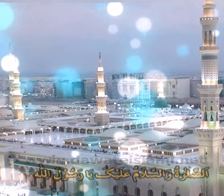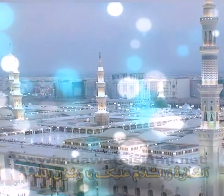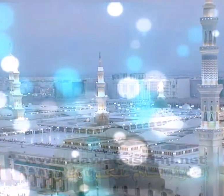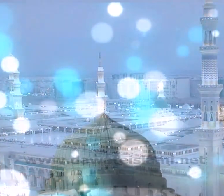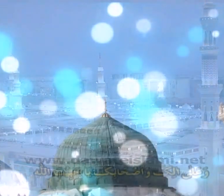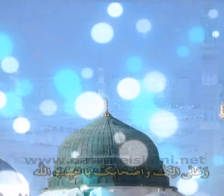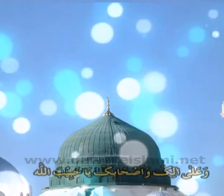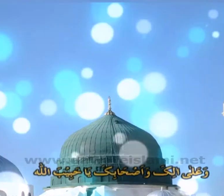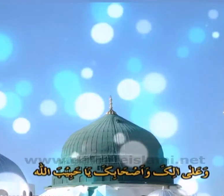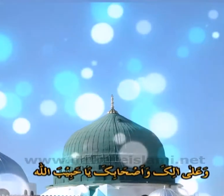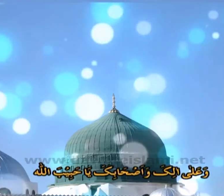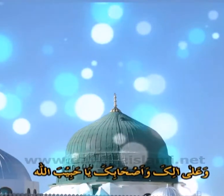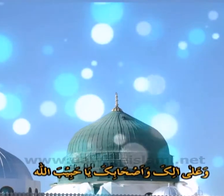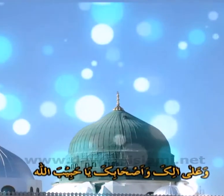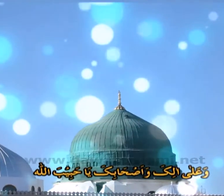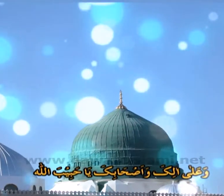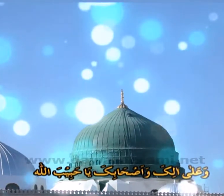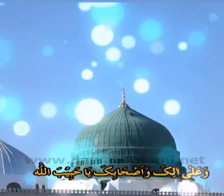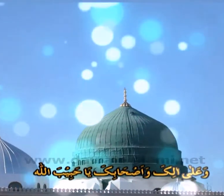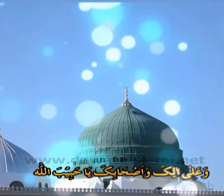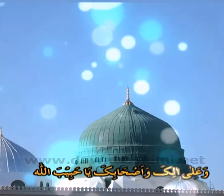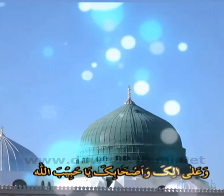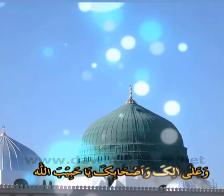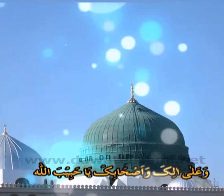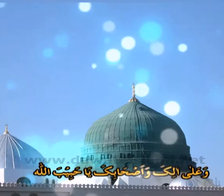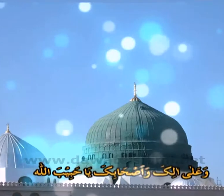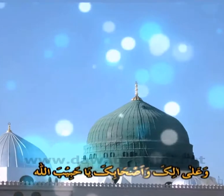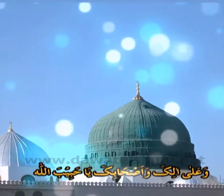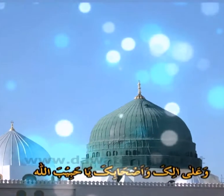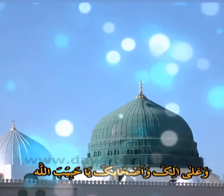وعلا آلکہ وصحابکا یا حبیب اللہ